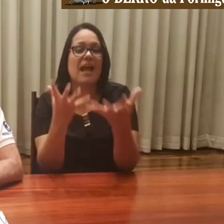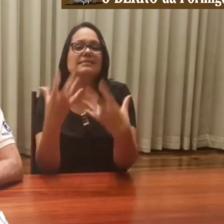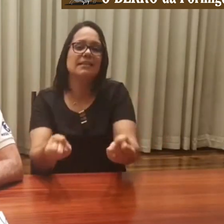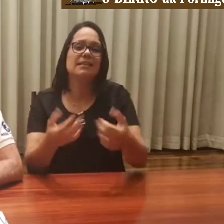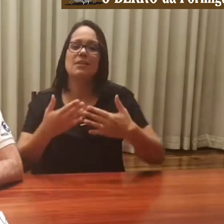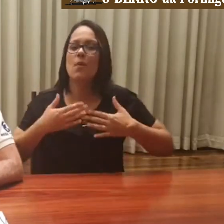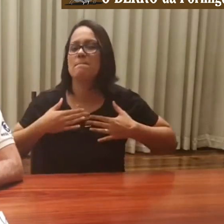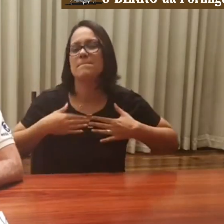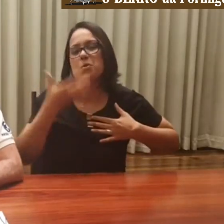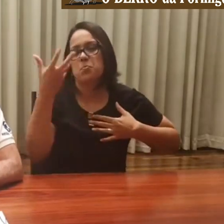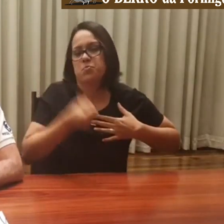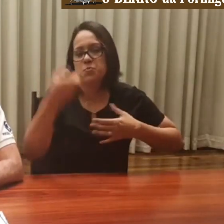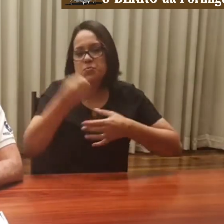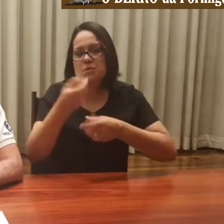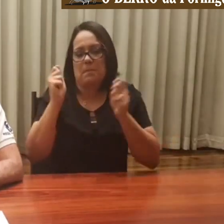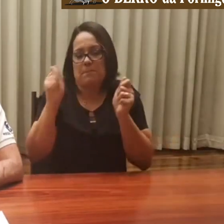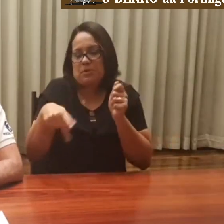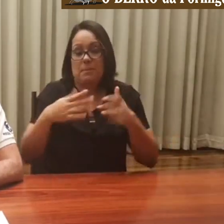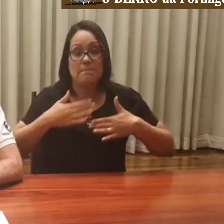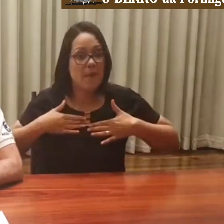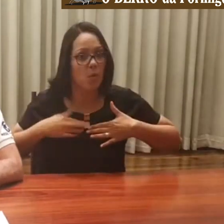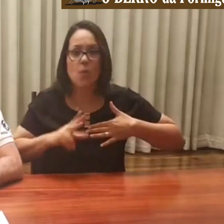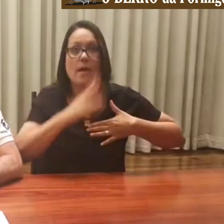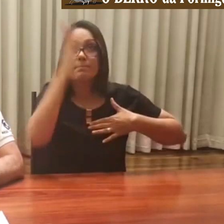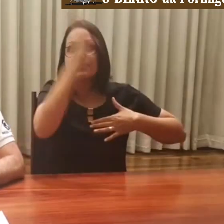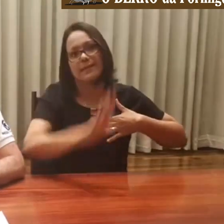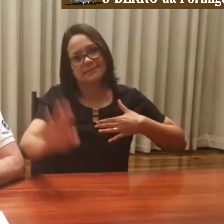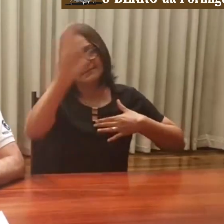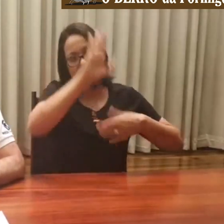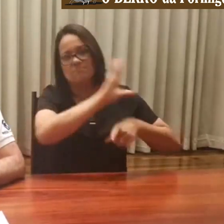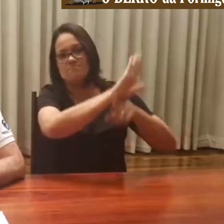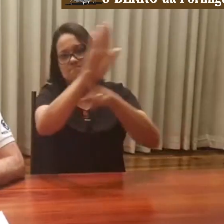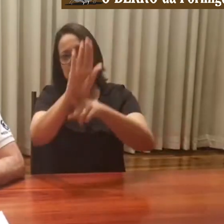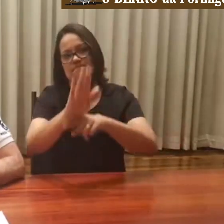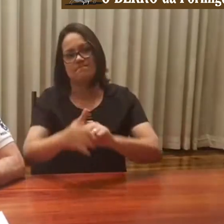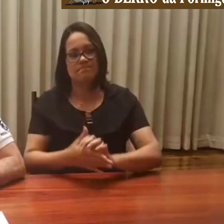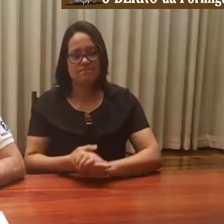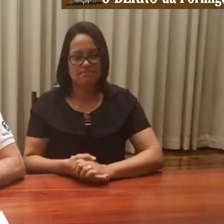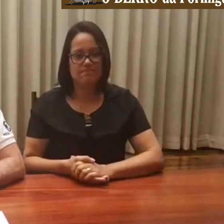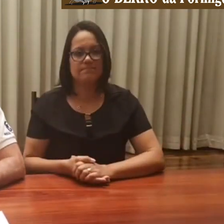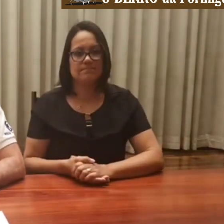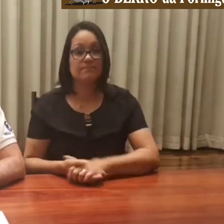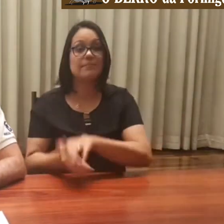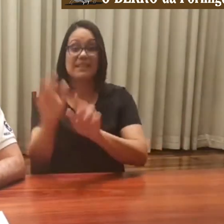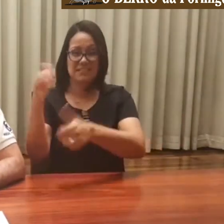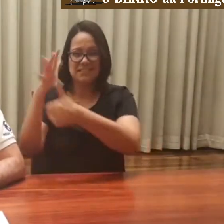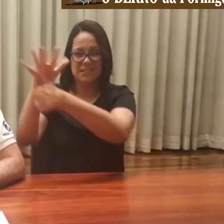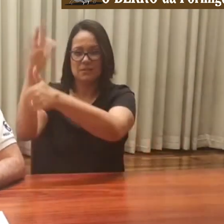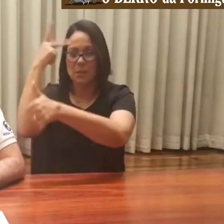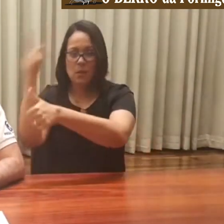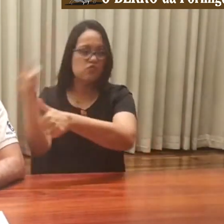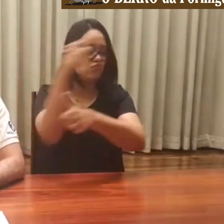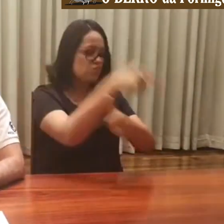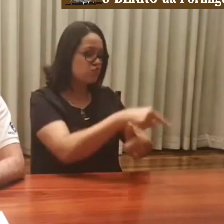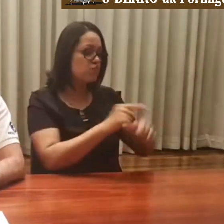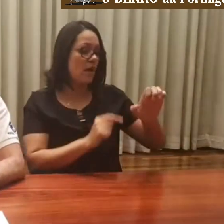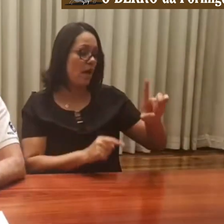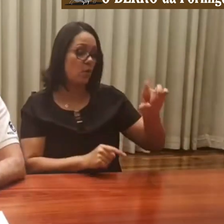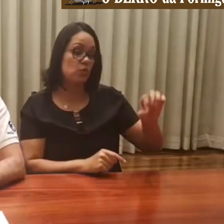minha reforma, é a reforma da Previdência do Brasil. Depois de Eldorado, fui para Miracatu. Bem,